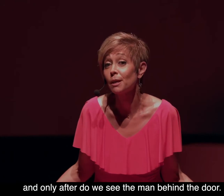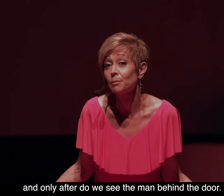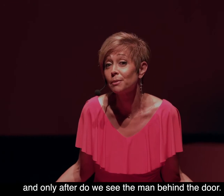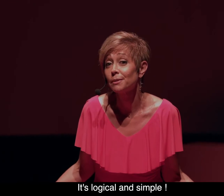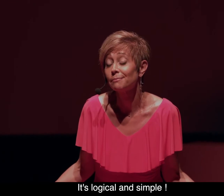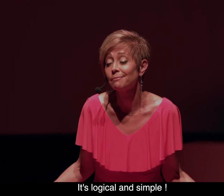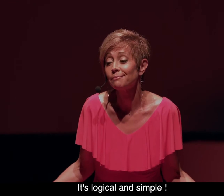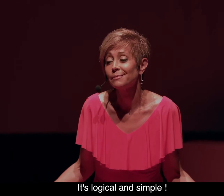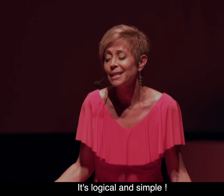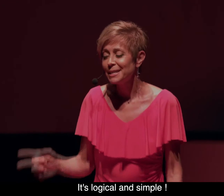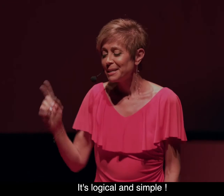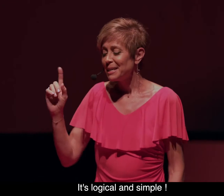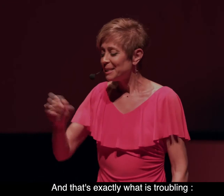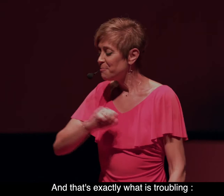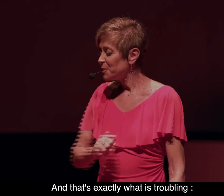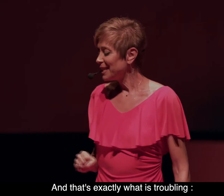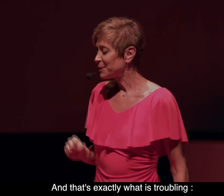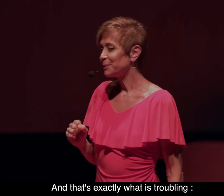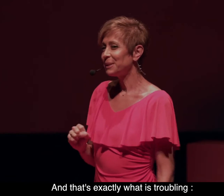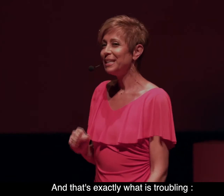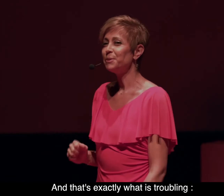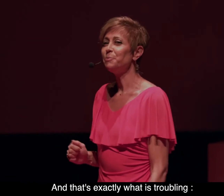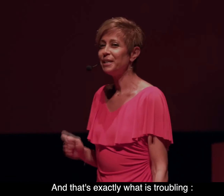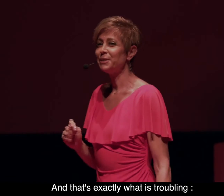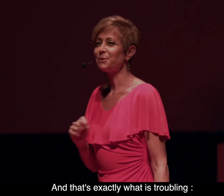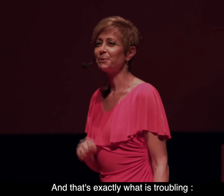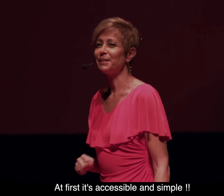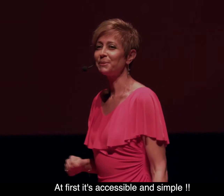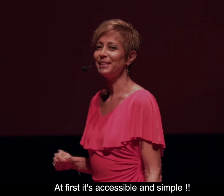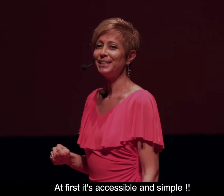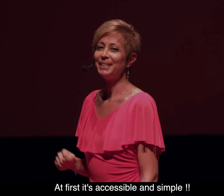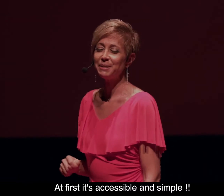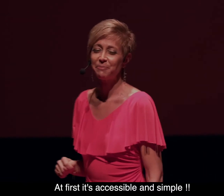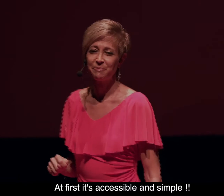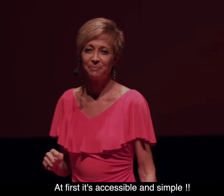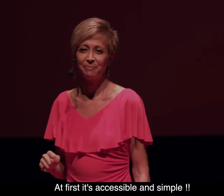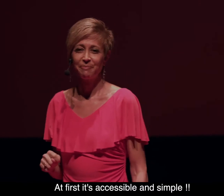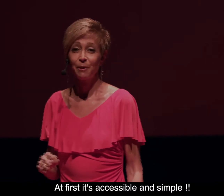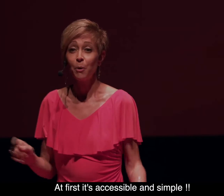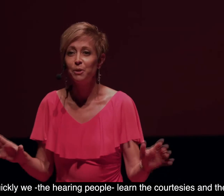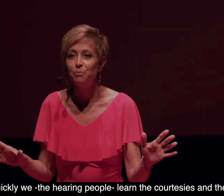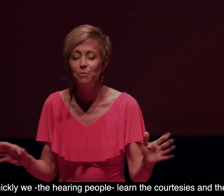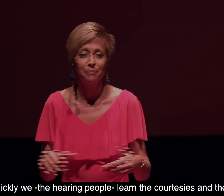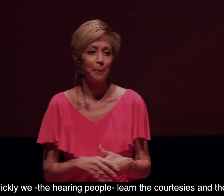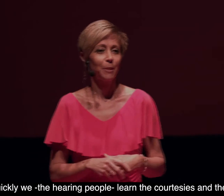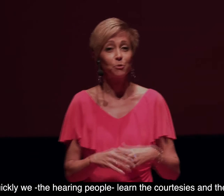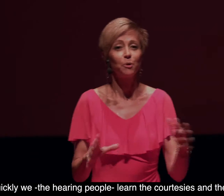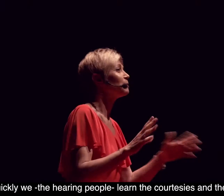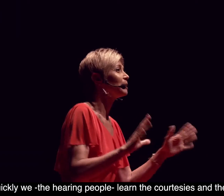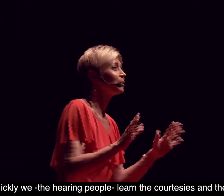simple. Et c'est peut-être ce qu'il y a de piégeant dans la langue des signes. Au début, lorsqu'on commence à apprendre la